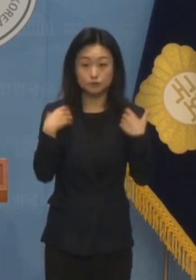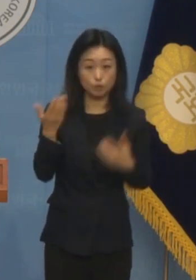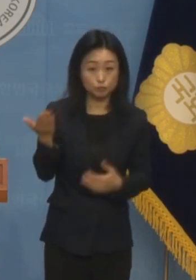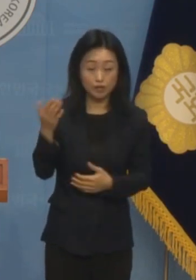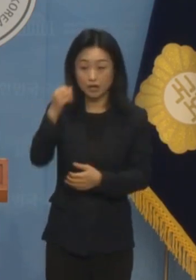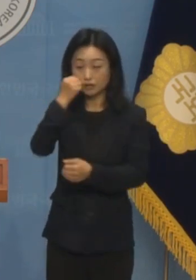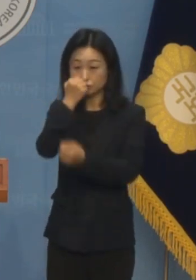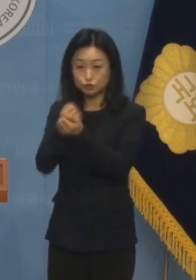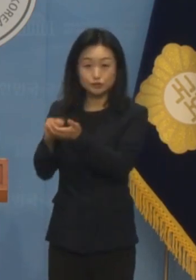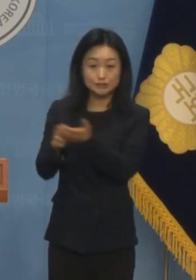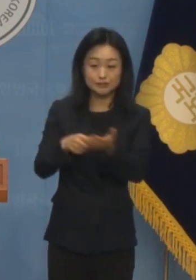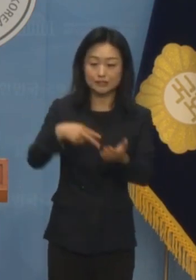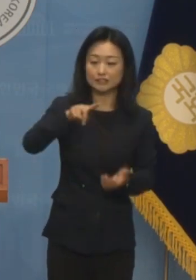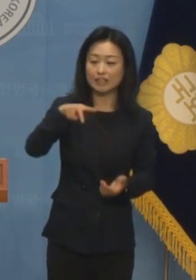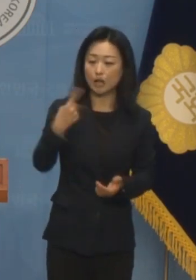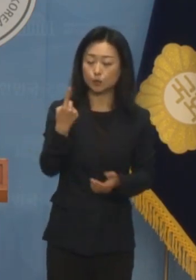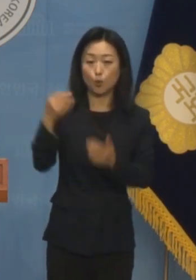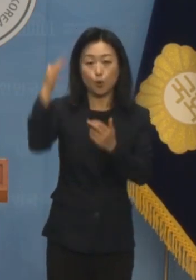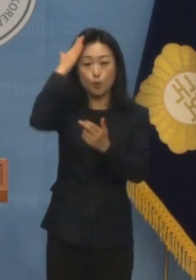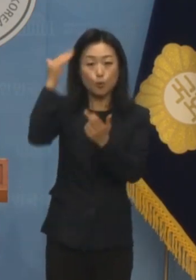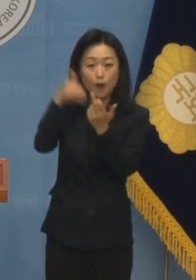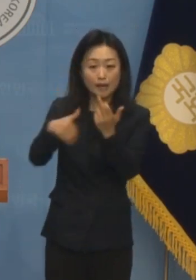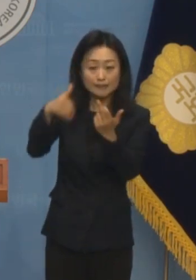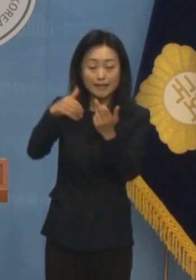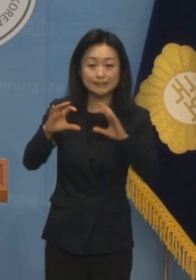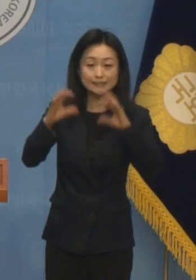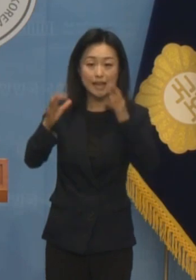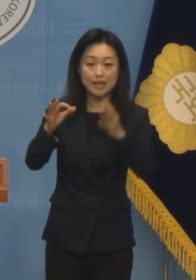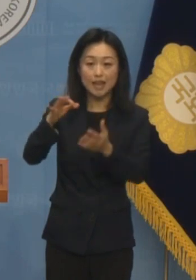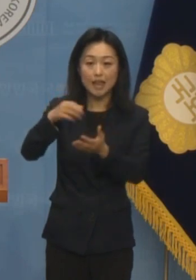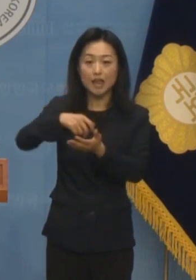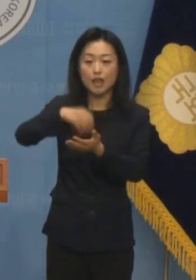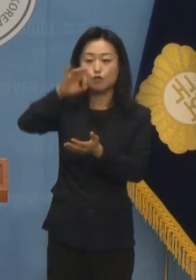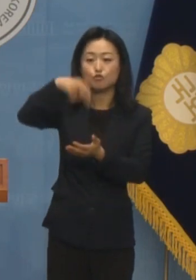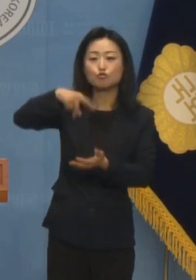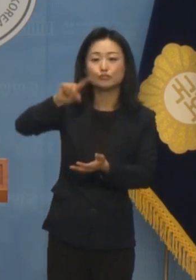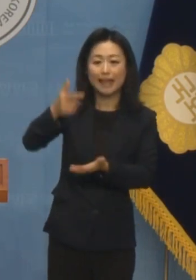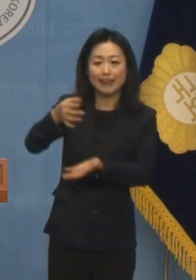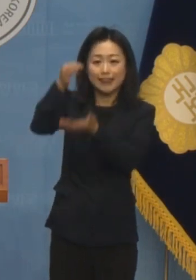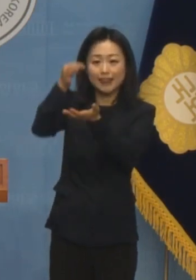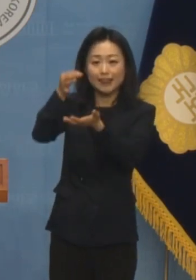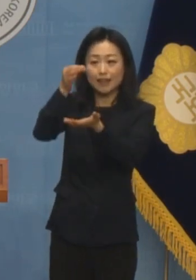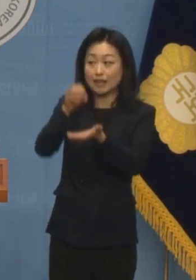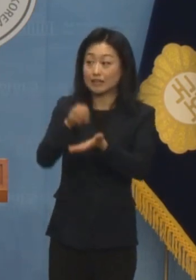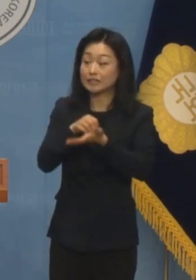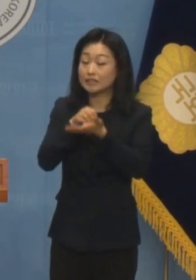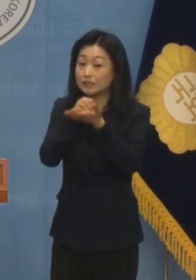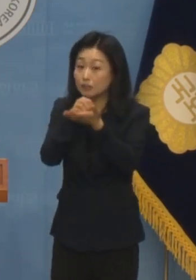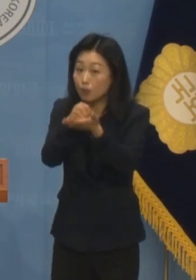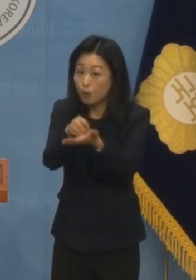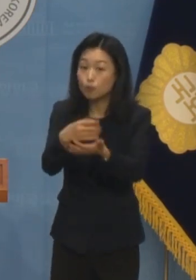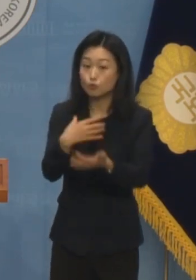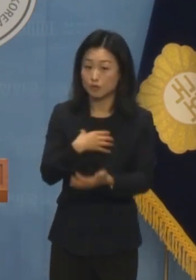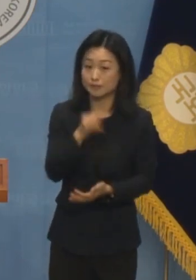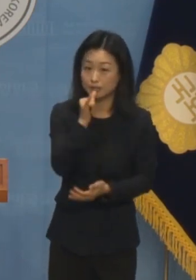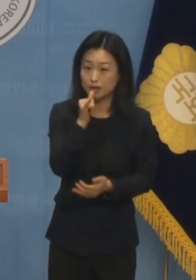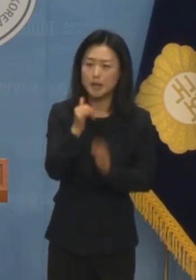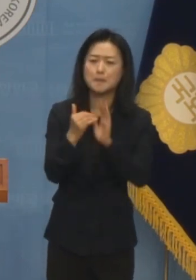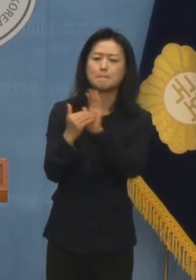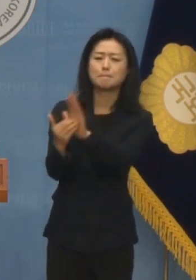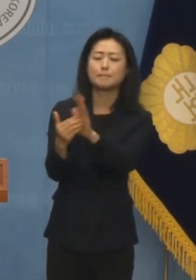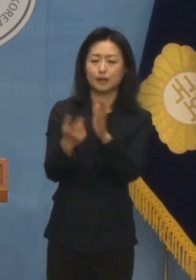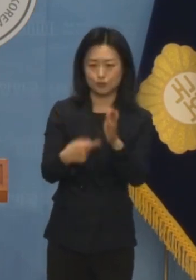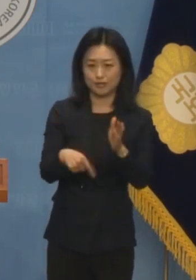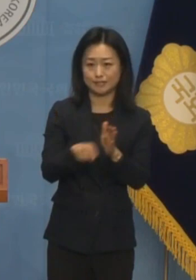추진하고 있는 사도 광산이 세계 유산으로 등재될 수 있는 가능성이 존재하기 때문에이를 막기